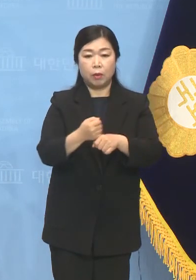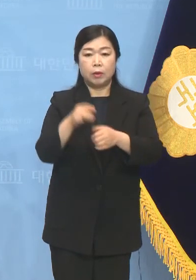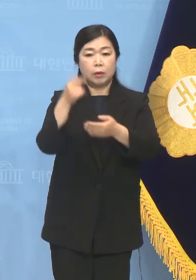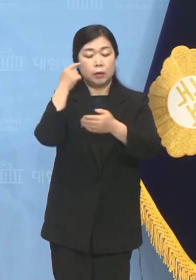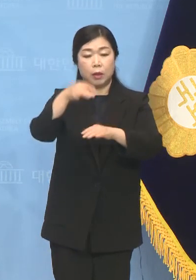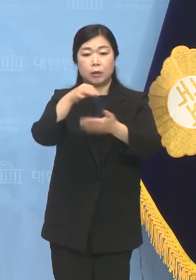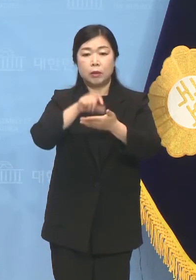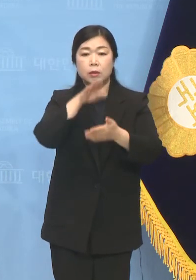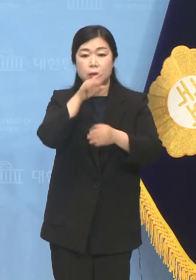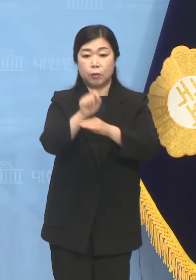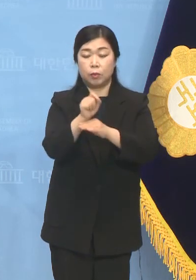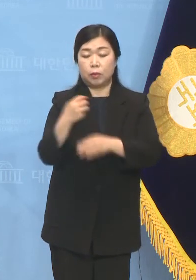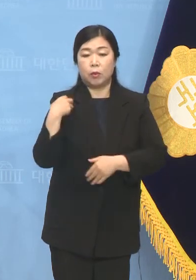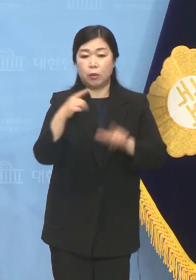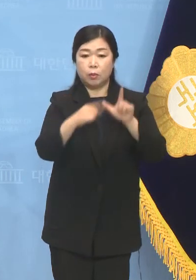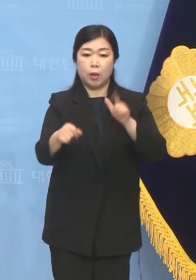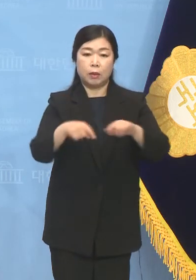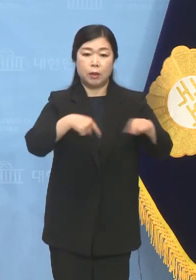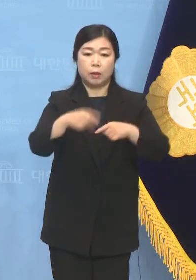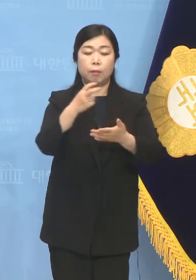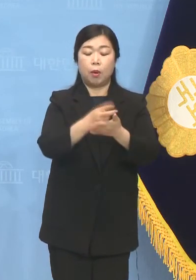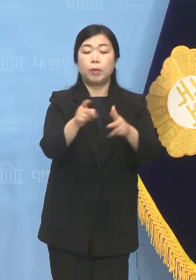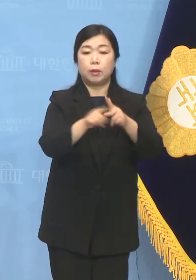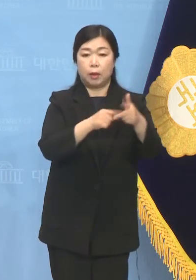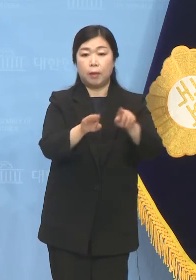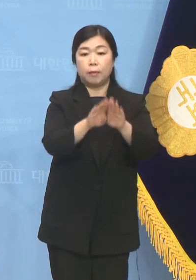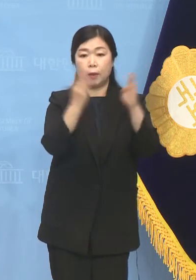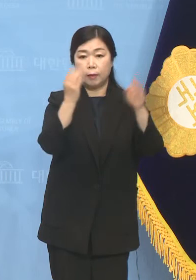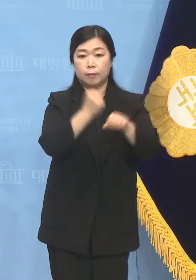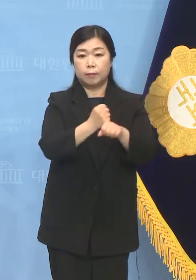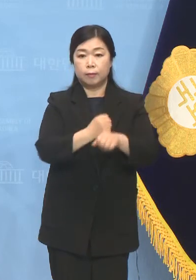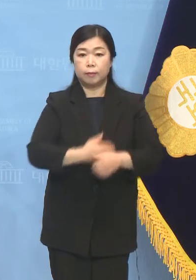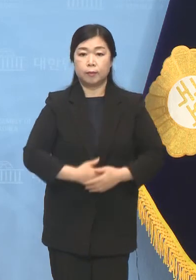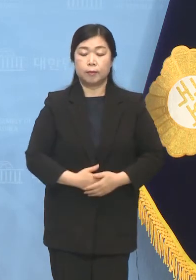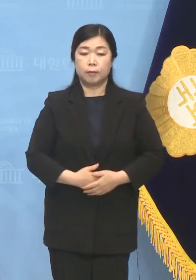의안실무, 지방자치법의 이해 등이 개설될 예정입니다.